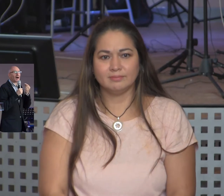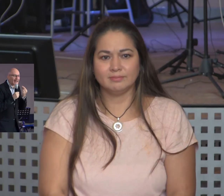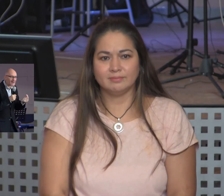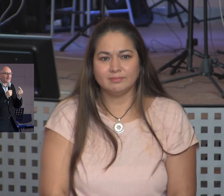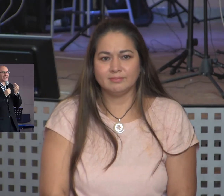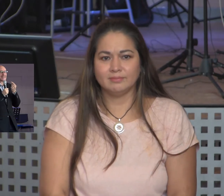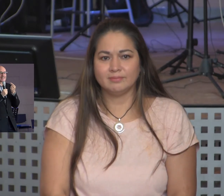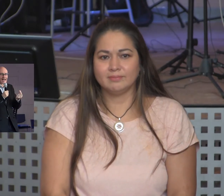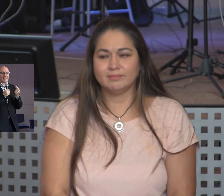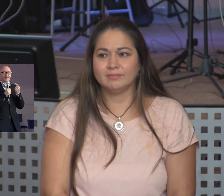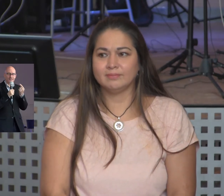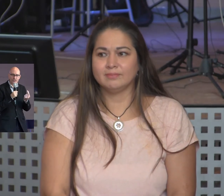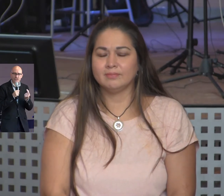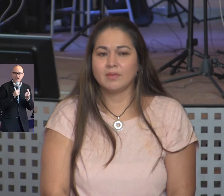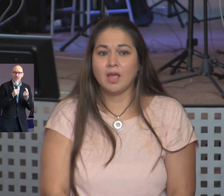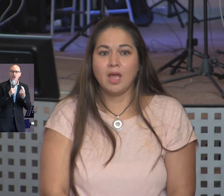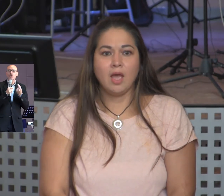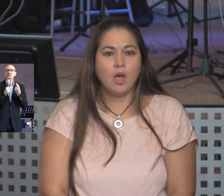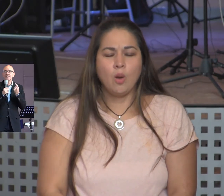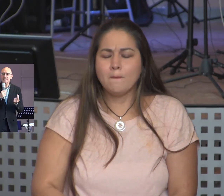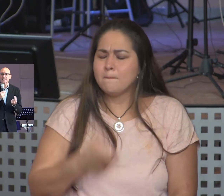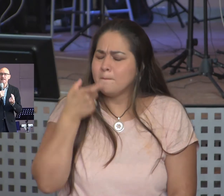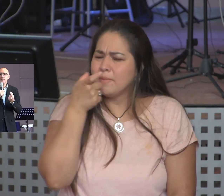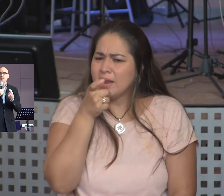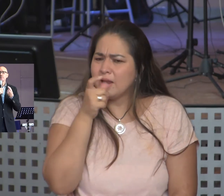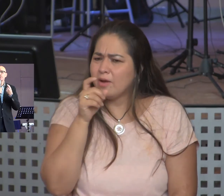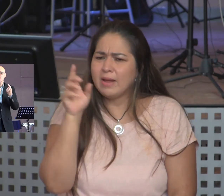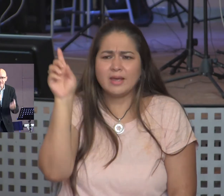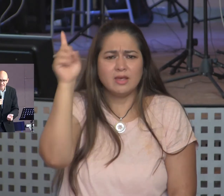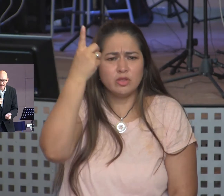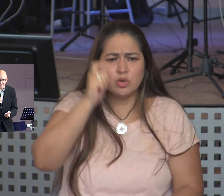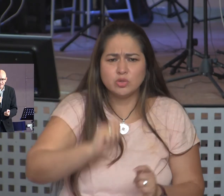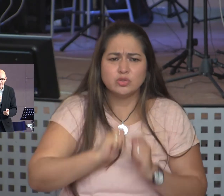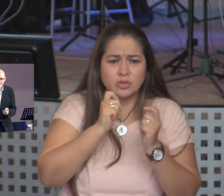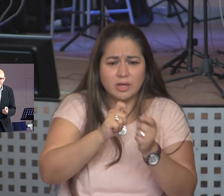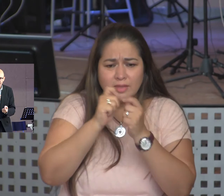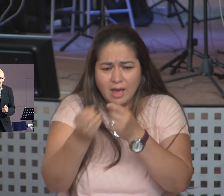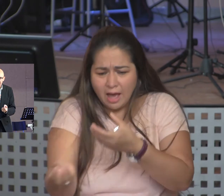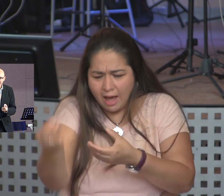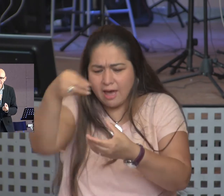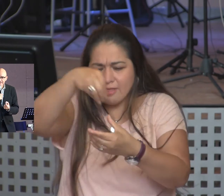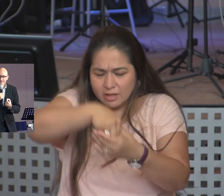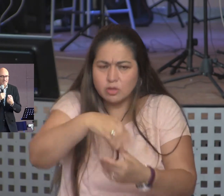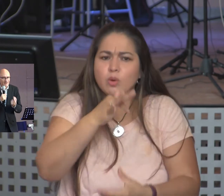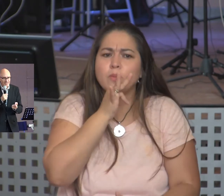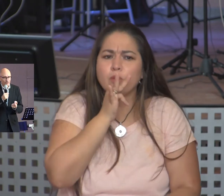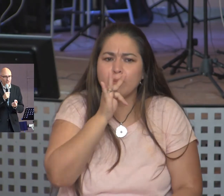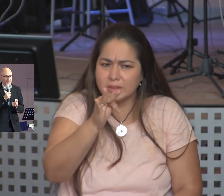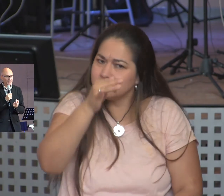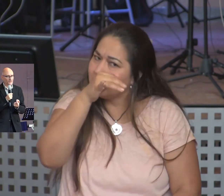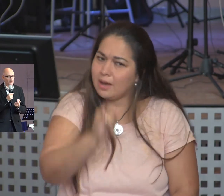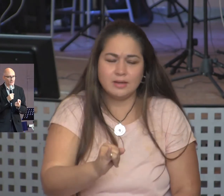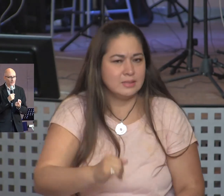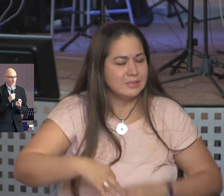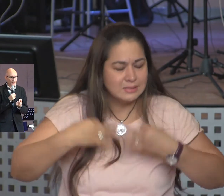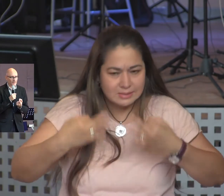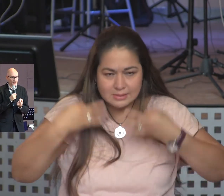Cualquier palabra que sale de Dios contiene promesas. Lleva ese